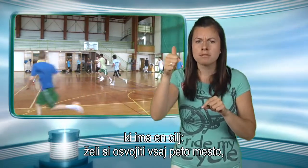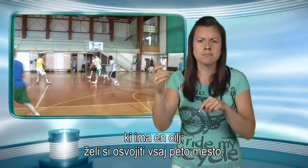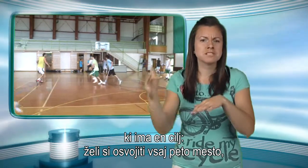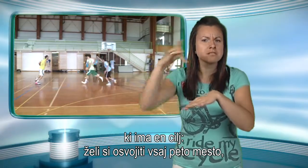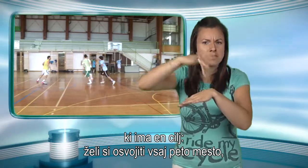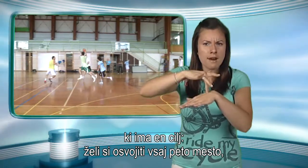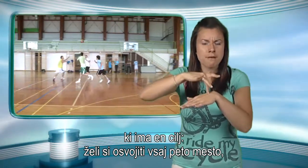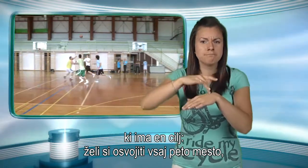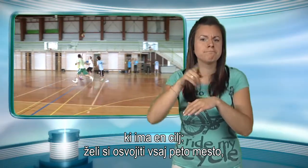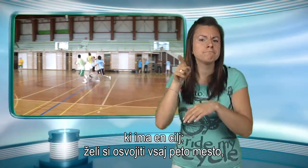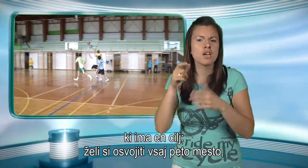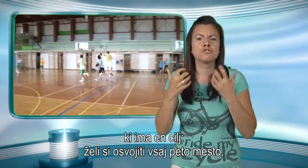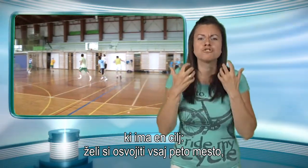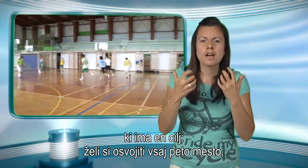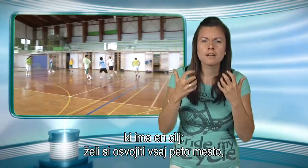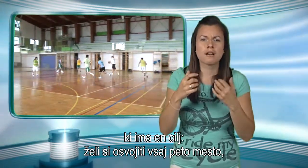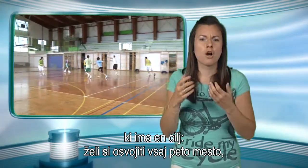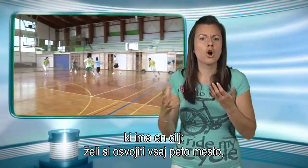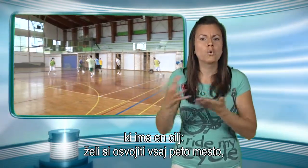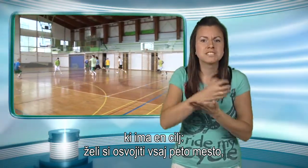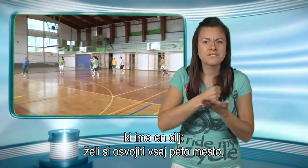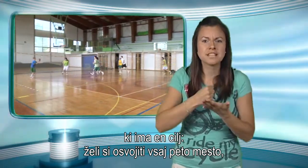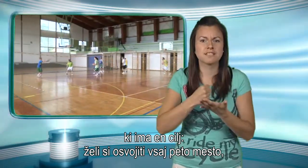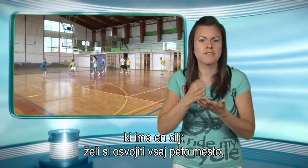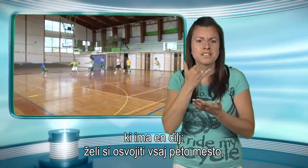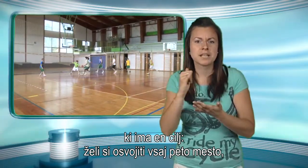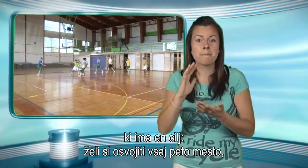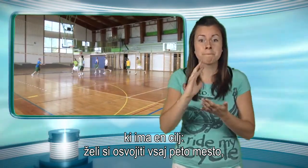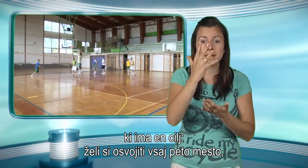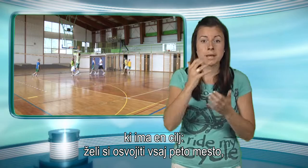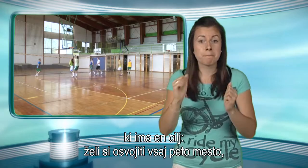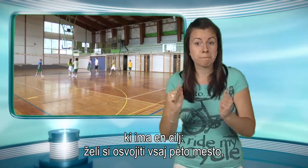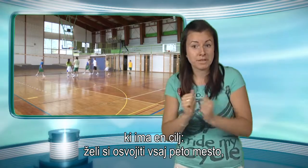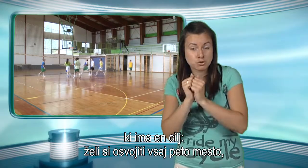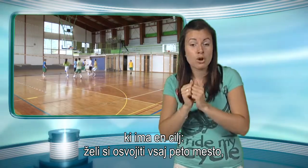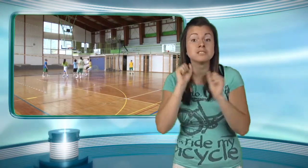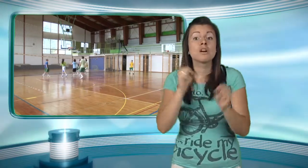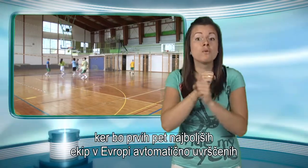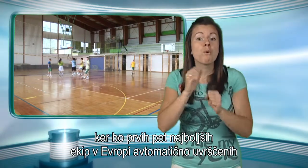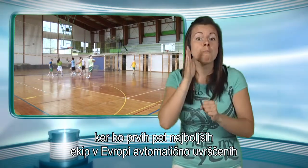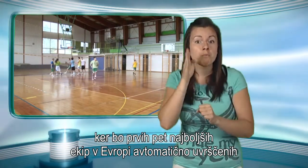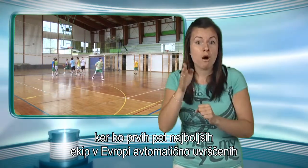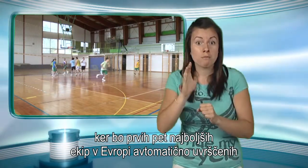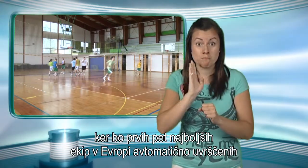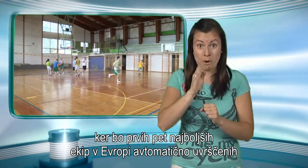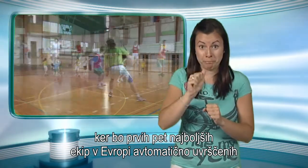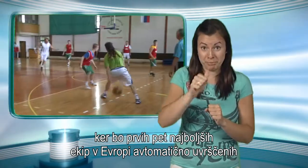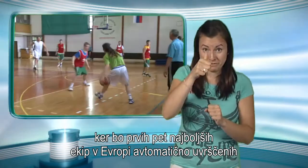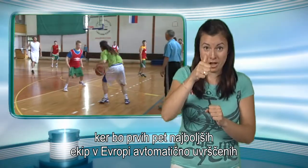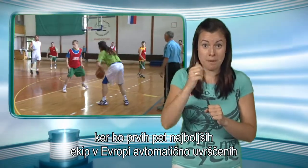5 najboljših ekip v Evropi avtomatično uvrščenih na olimpijske igre gluhih v bolgarski Sofiji leta